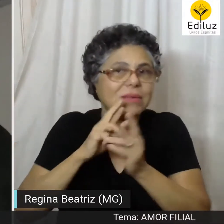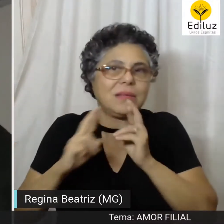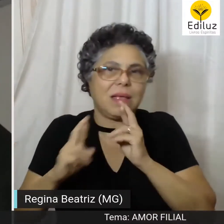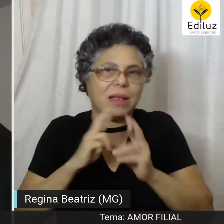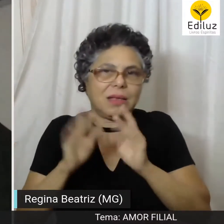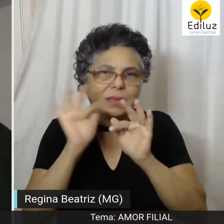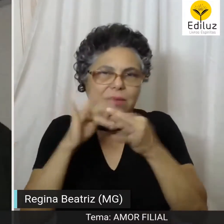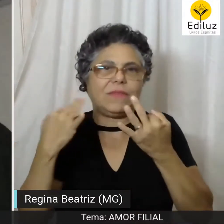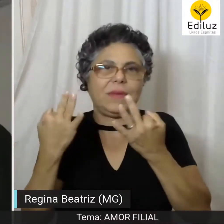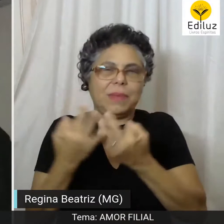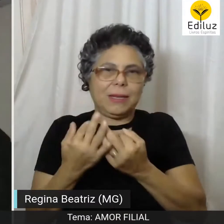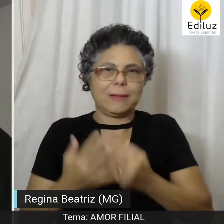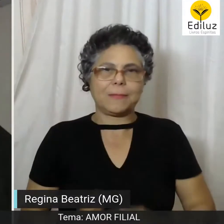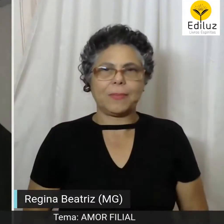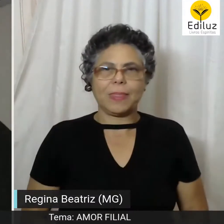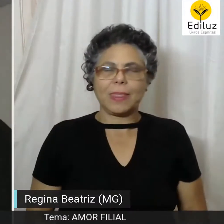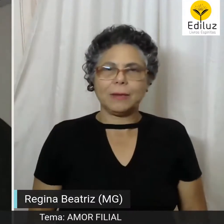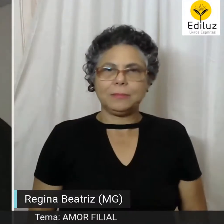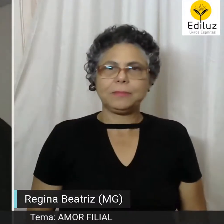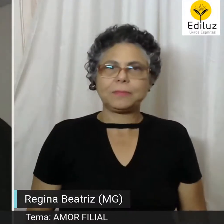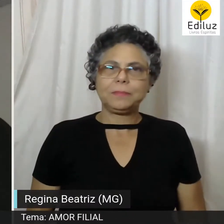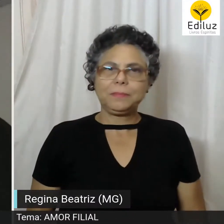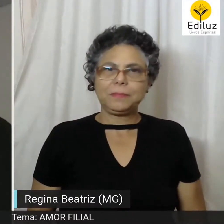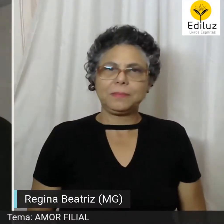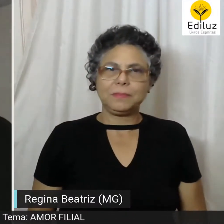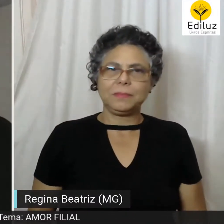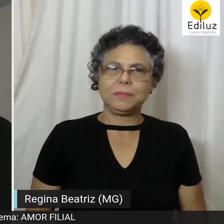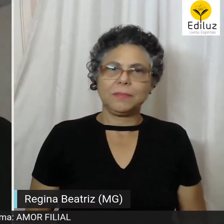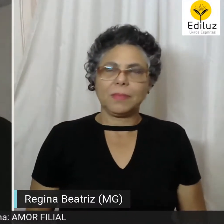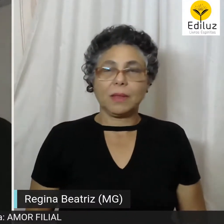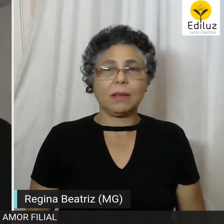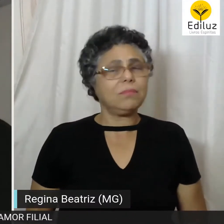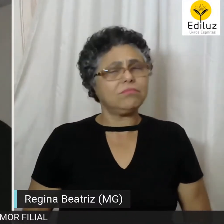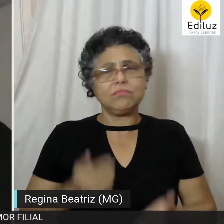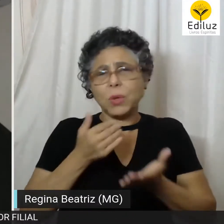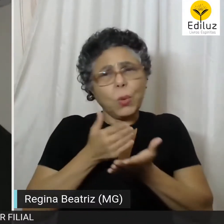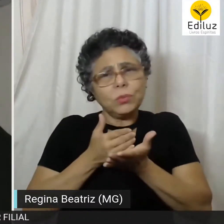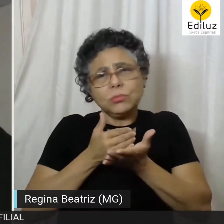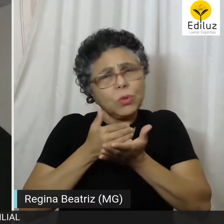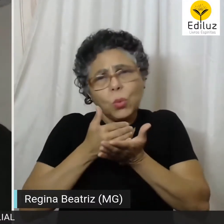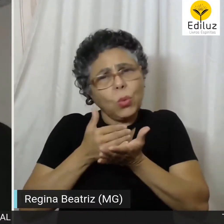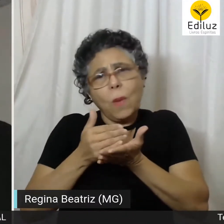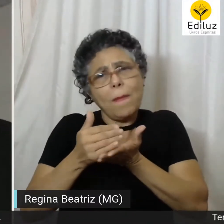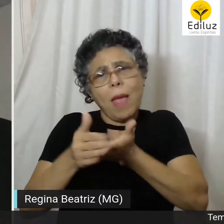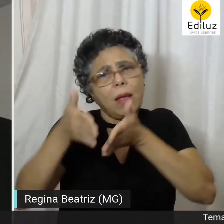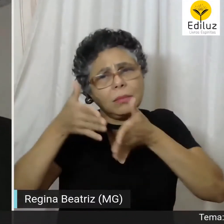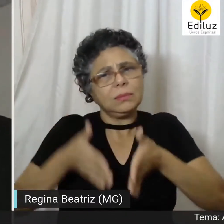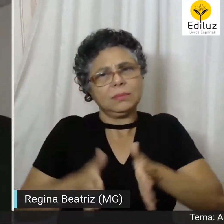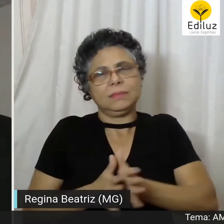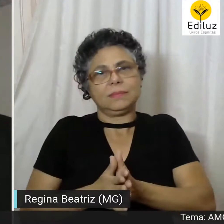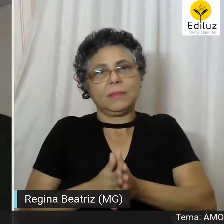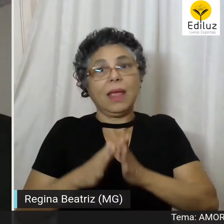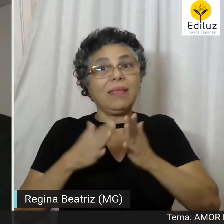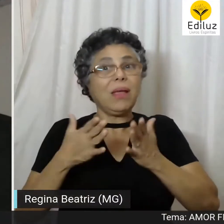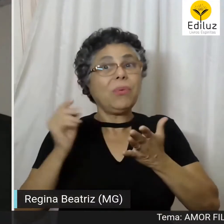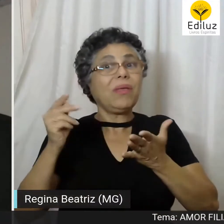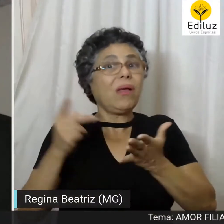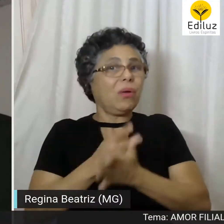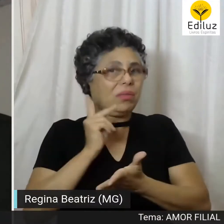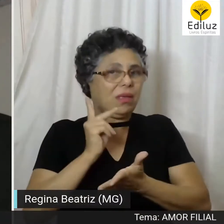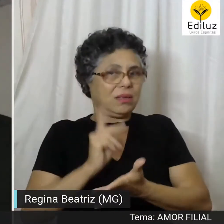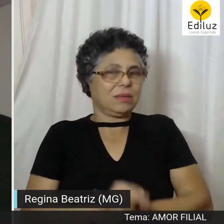familiares a partir, a partir do nascimento, né? Então, acontece